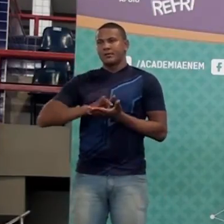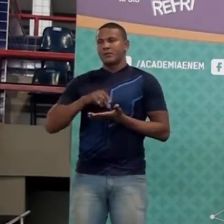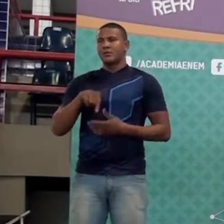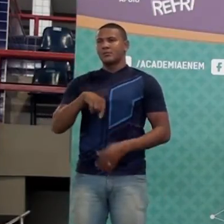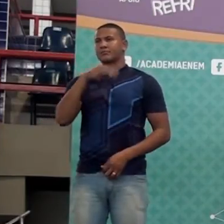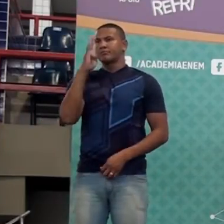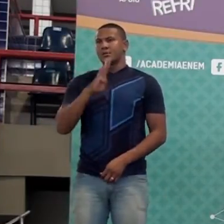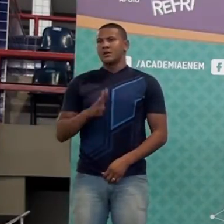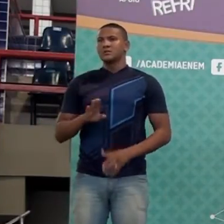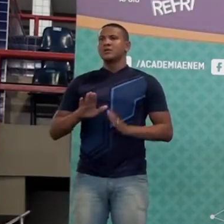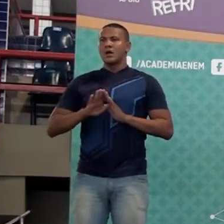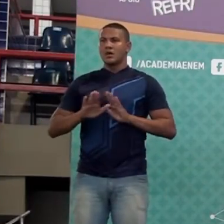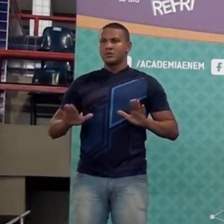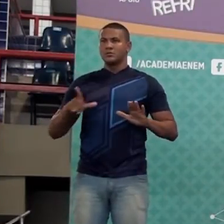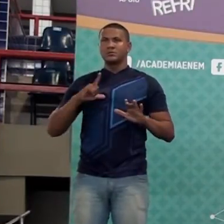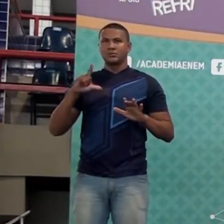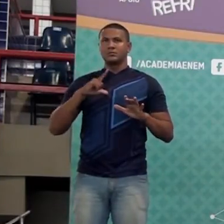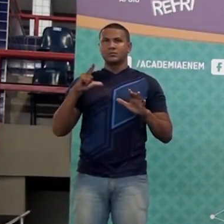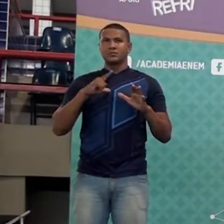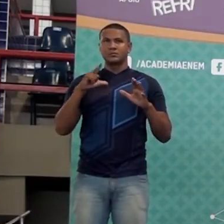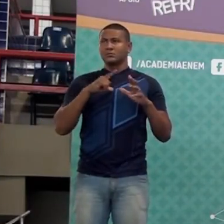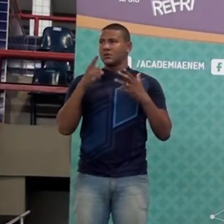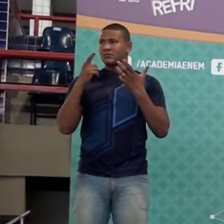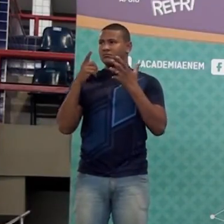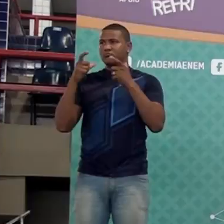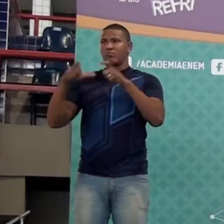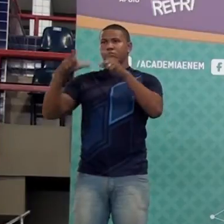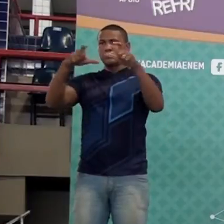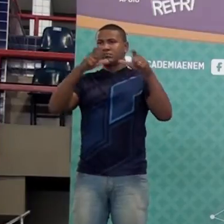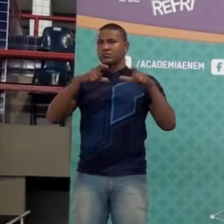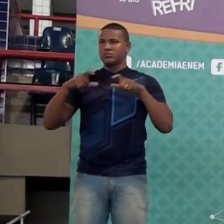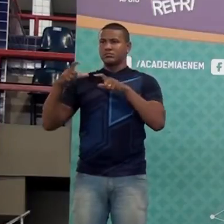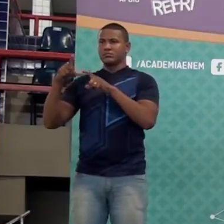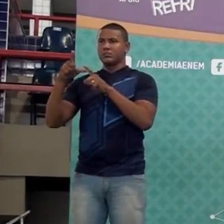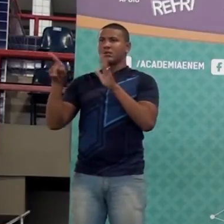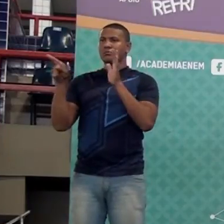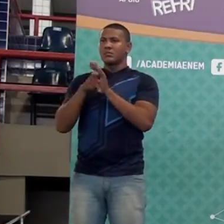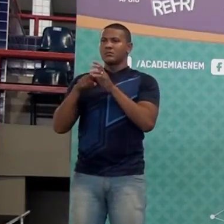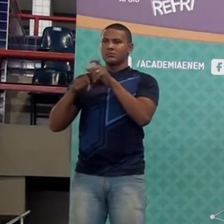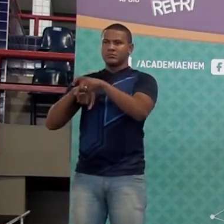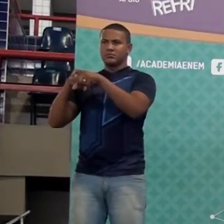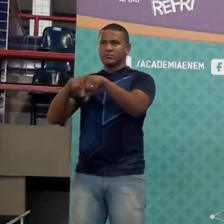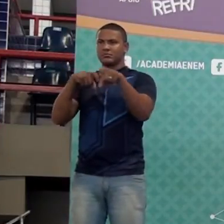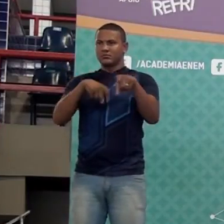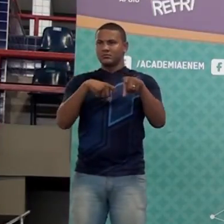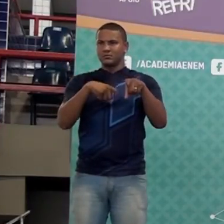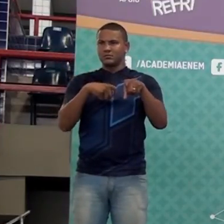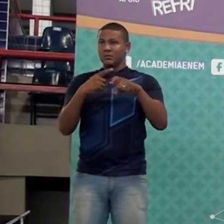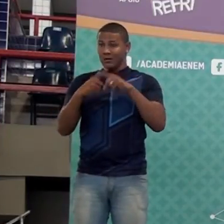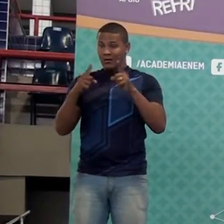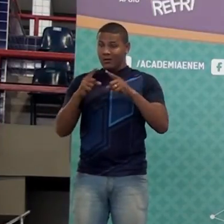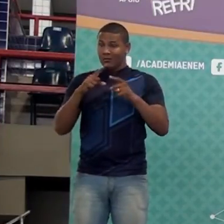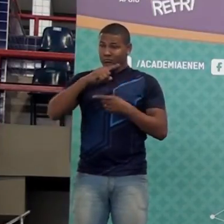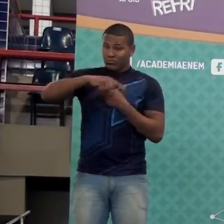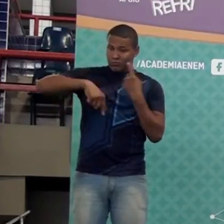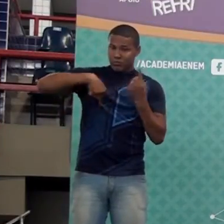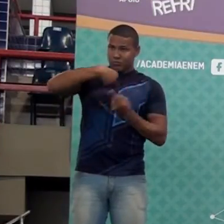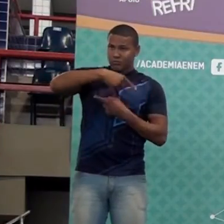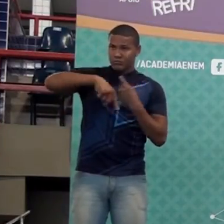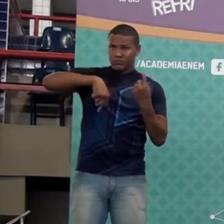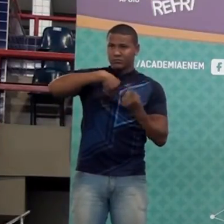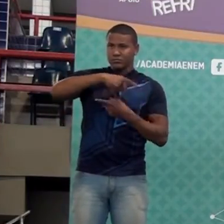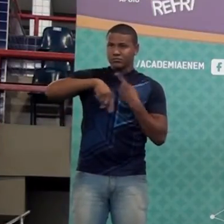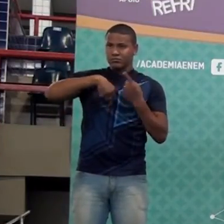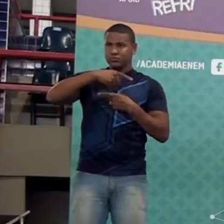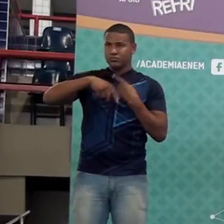tem muitas áreas para serem utilizadas na agricultura. Então, a rotação de culturas é o ideal, mas